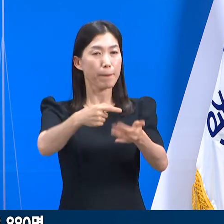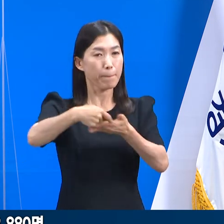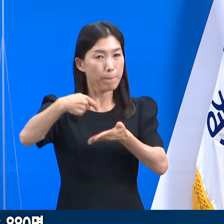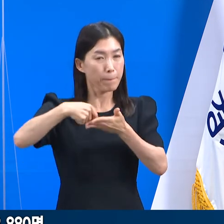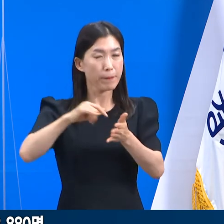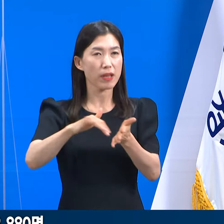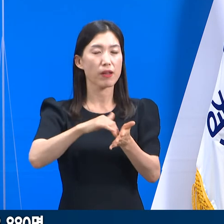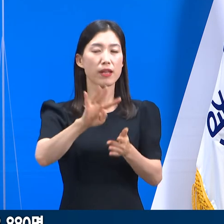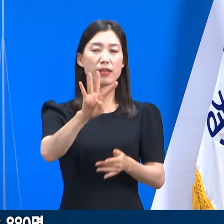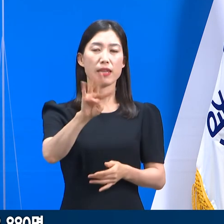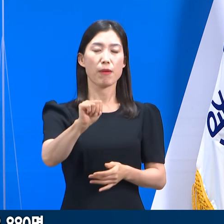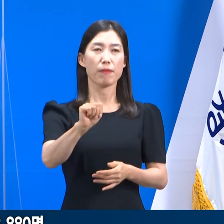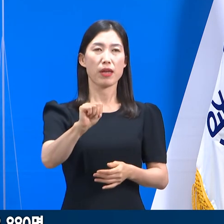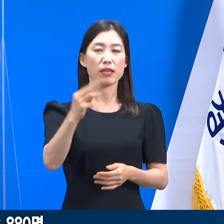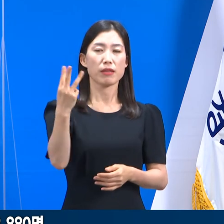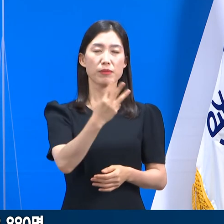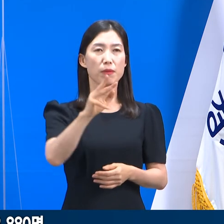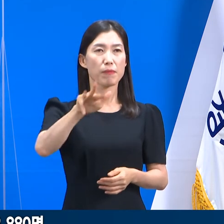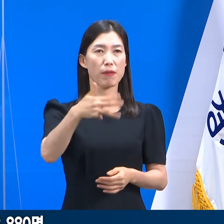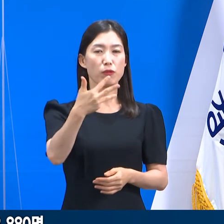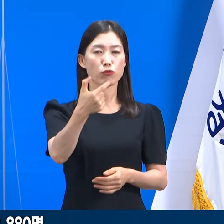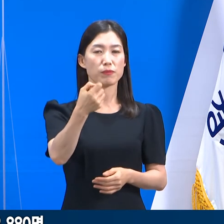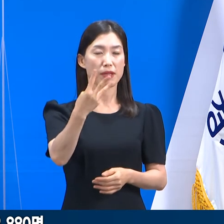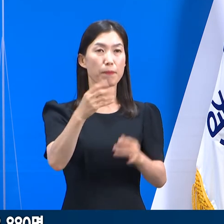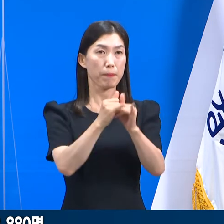4만 8,393명입니다.